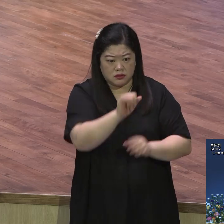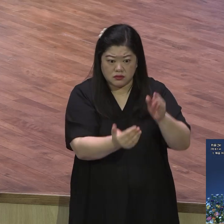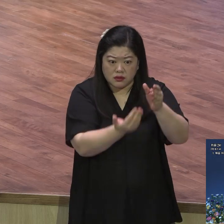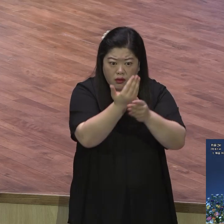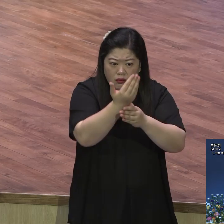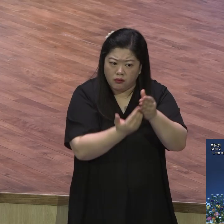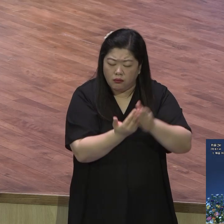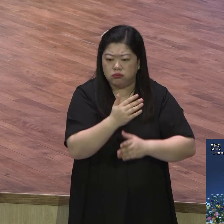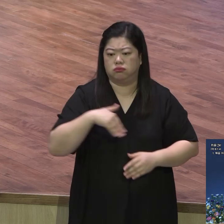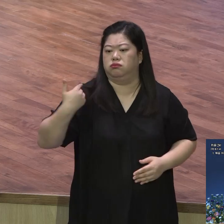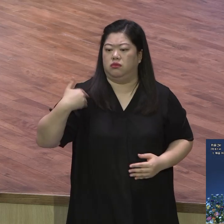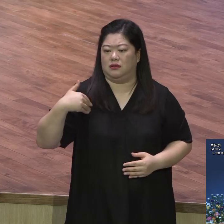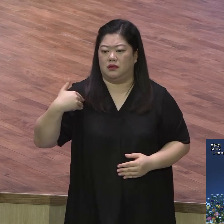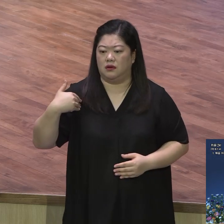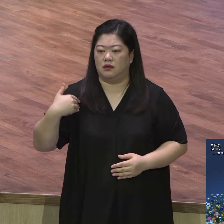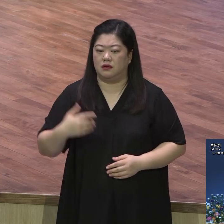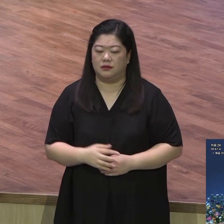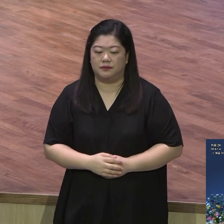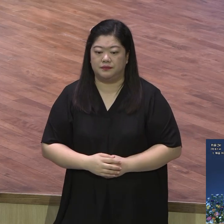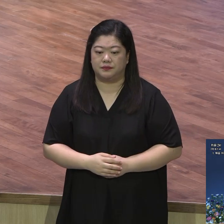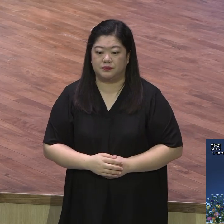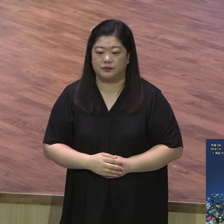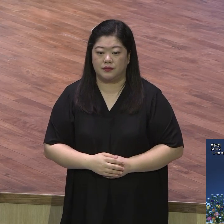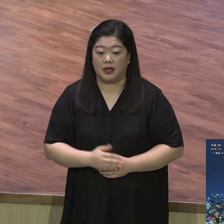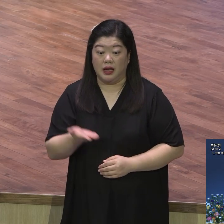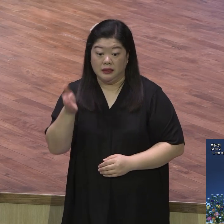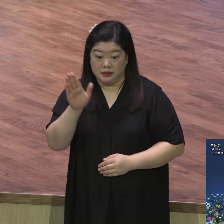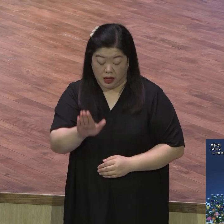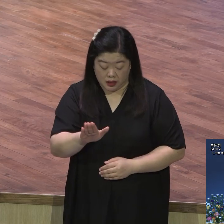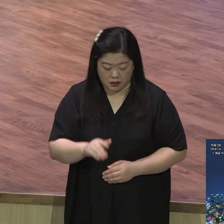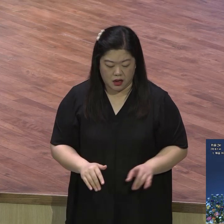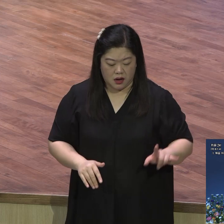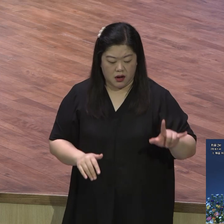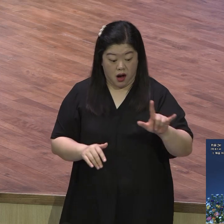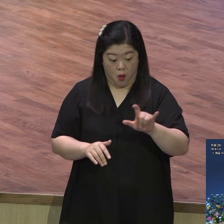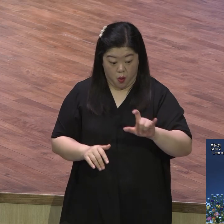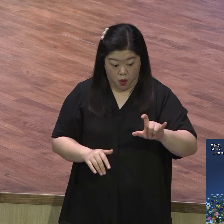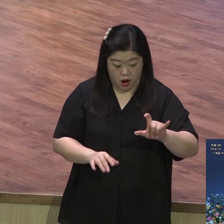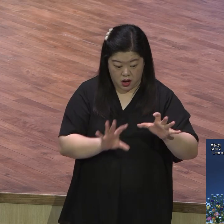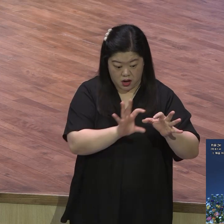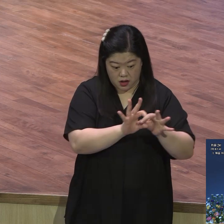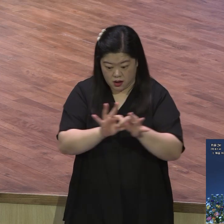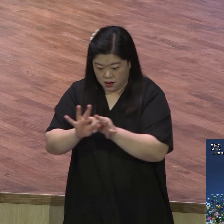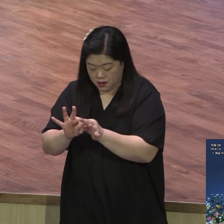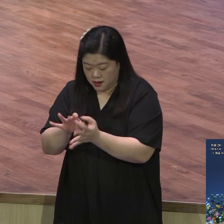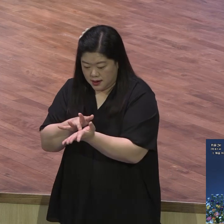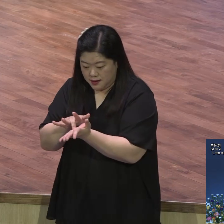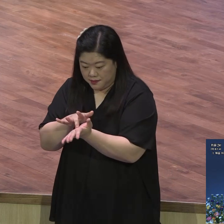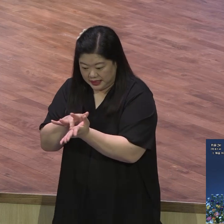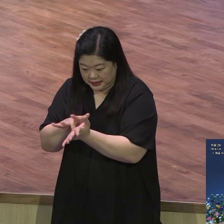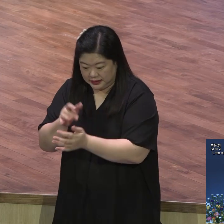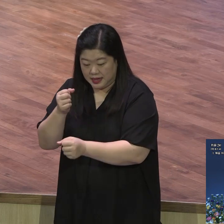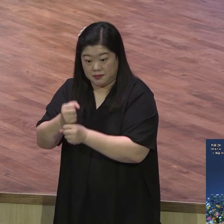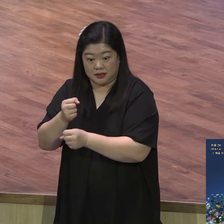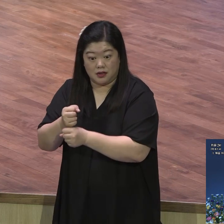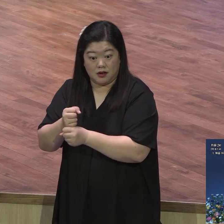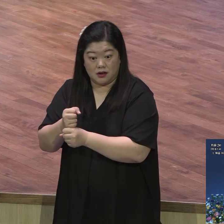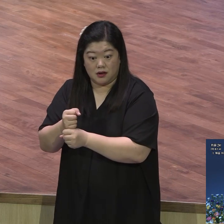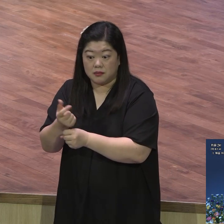그러나 백신은 끊임없이 바이러스 따라서 만들어져야 되지만